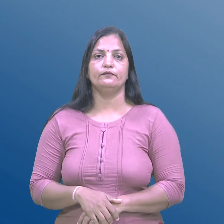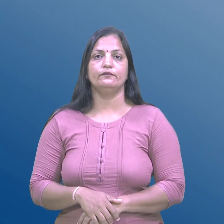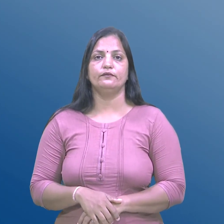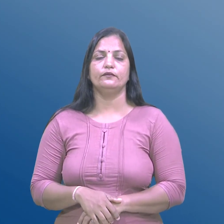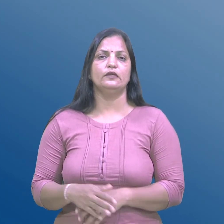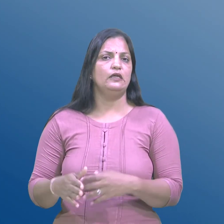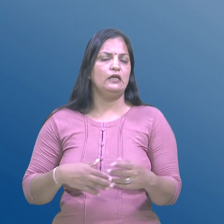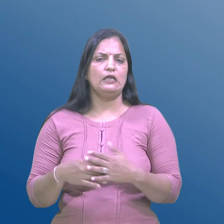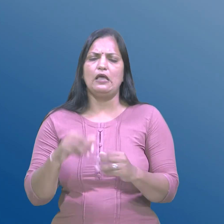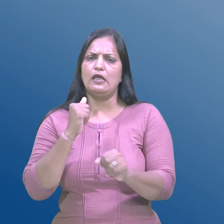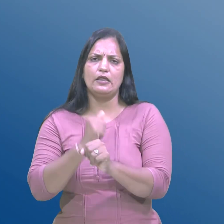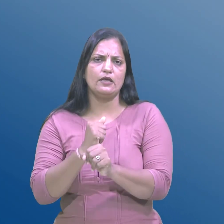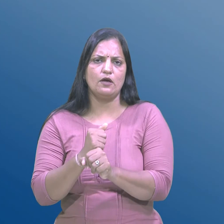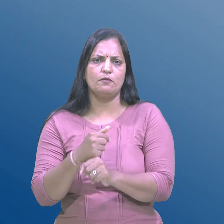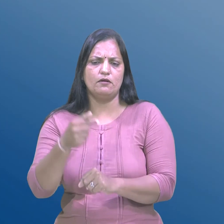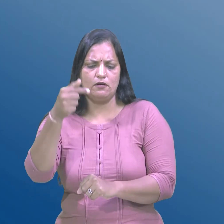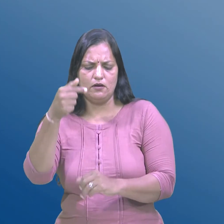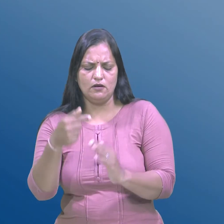યથાયોગ્ય સરકાર નીચેની બાબતો પર પગલાં ભરશે.